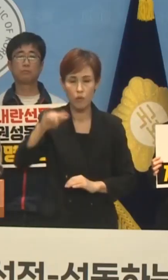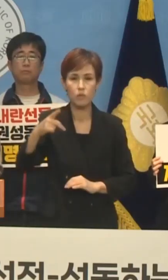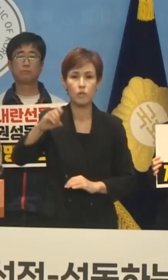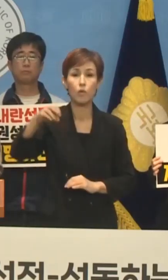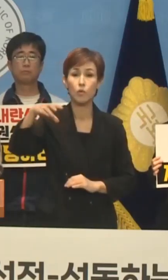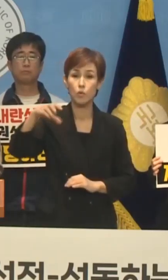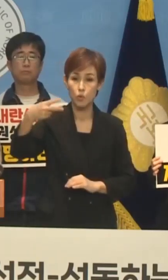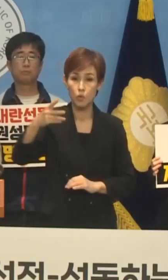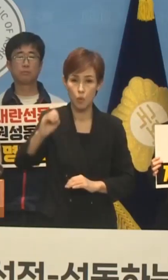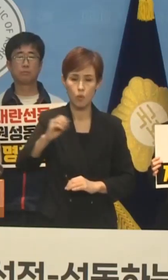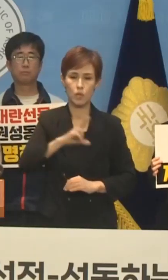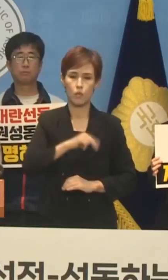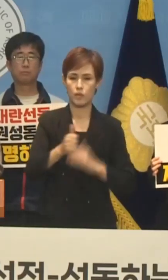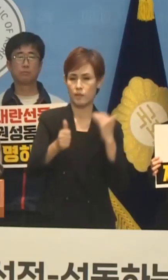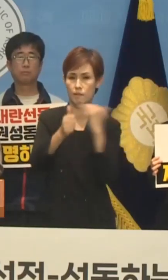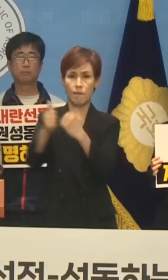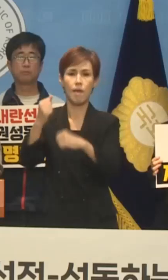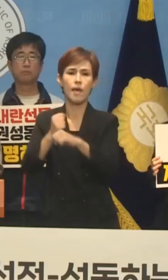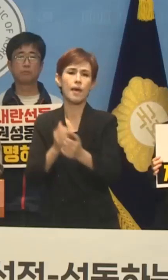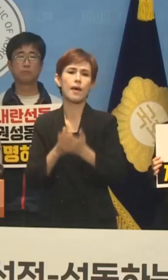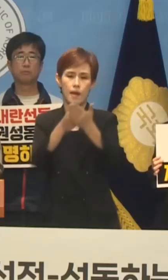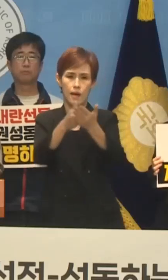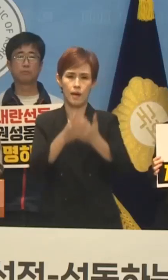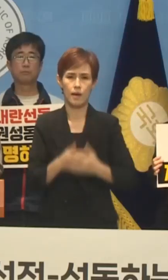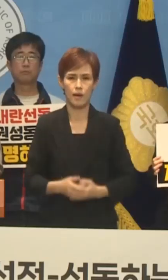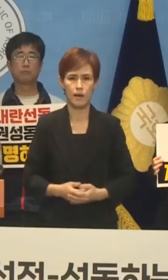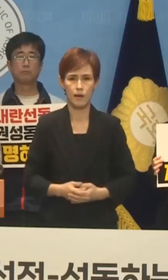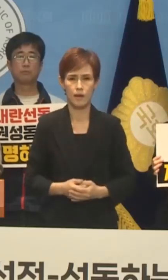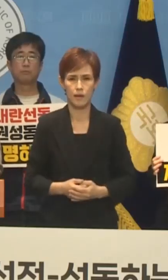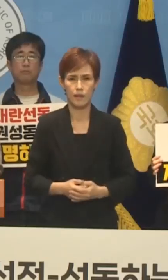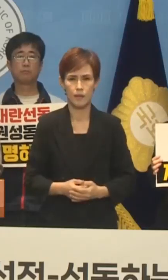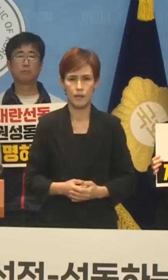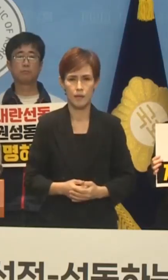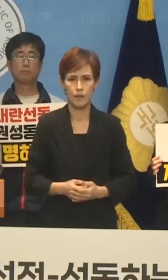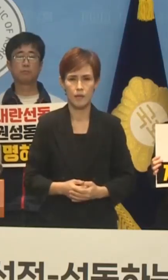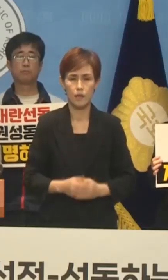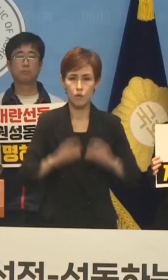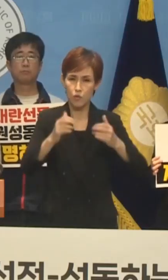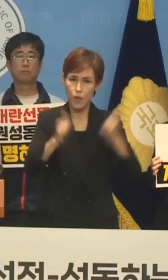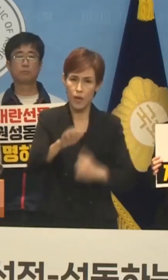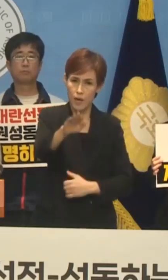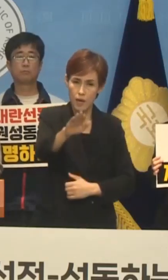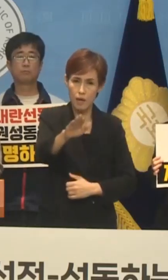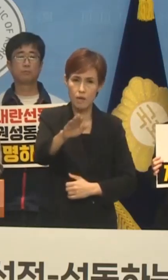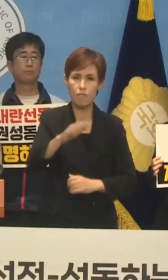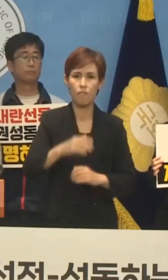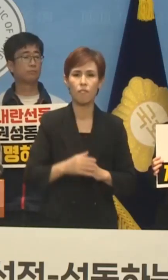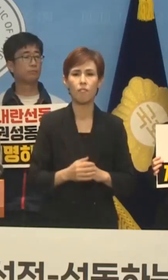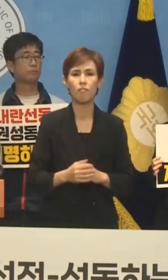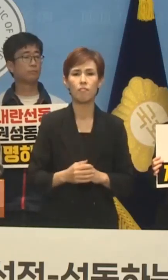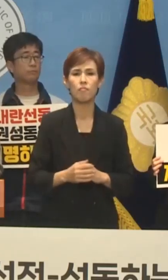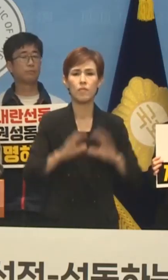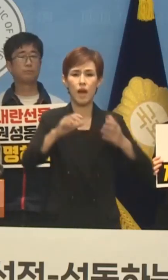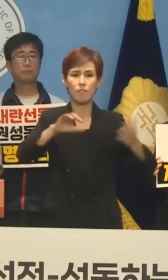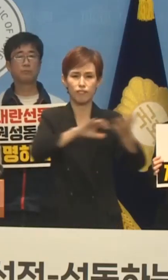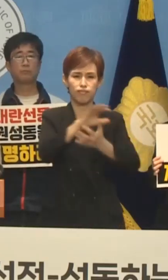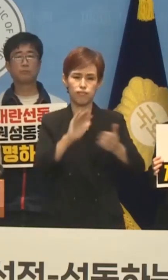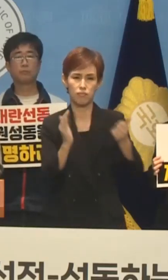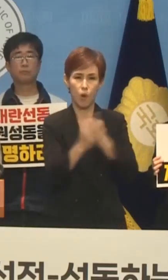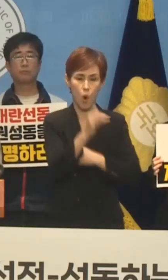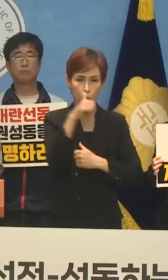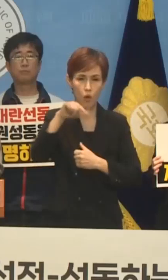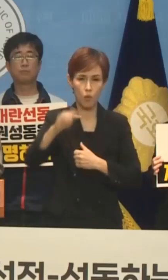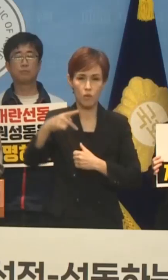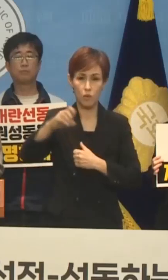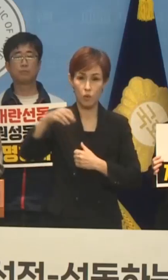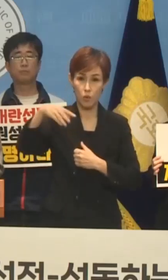권성동의 의원직을 지금 당장 제명하라. 다시 한번 강조드리면 국회는 내란 옹호, 내란 선동, 권선동을